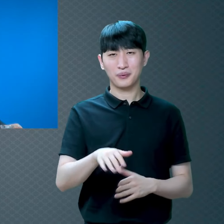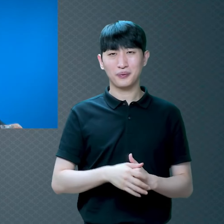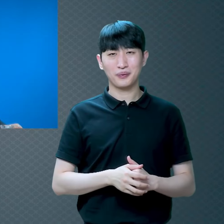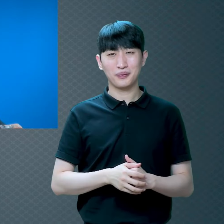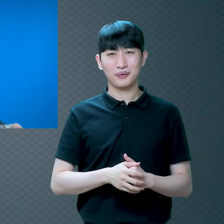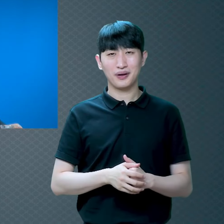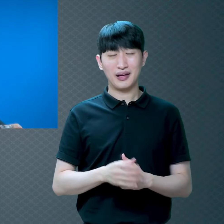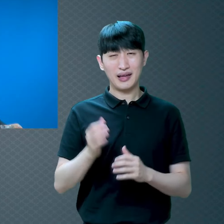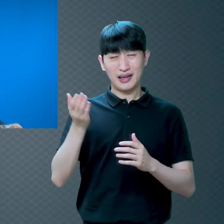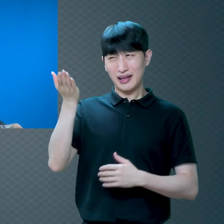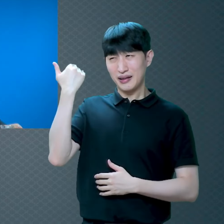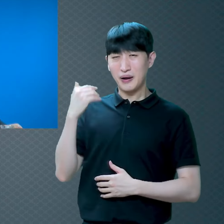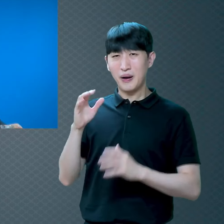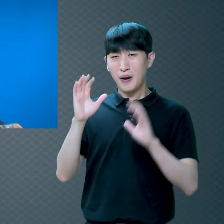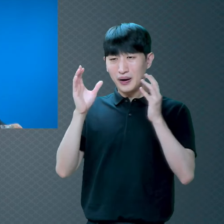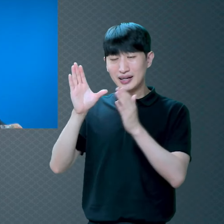내지